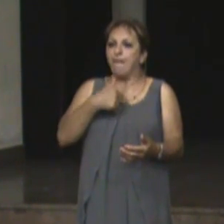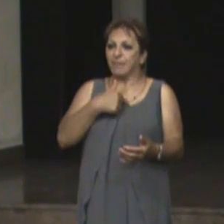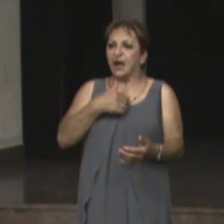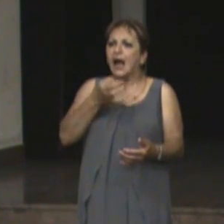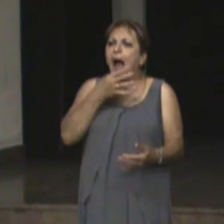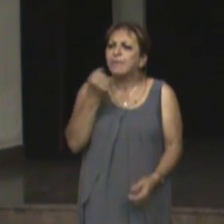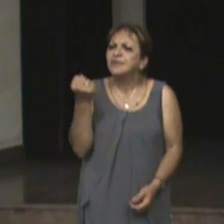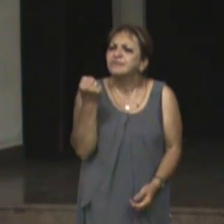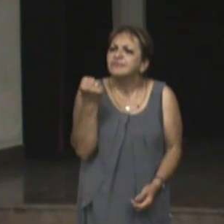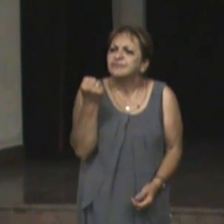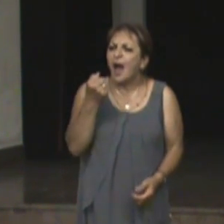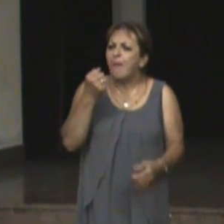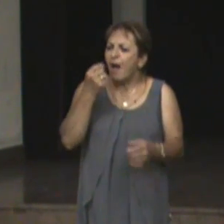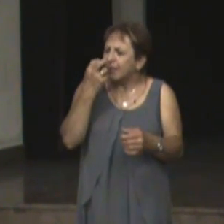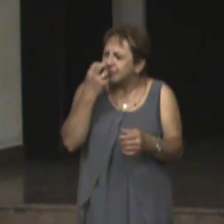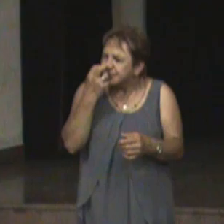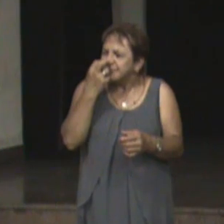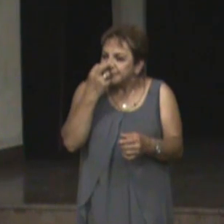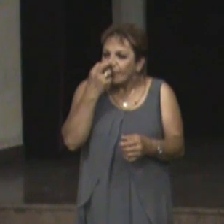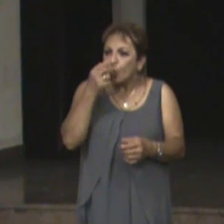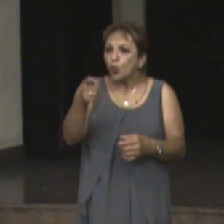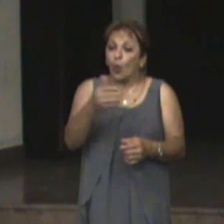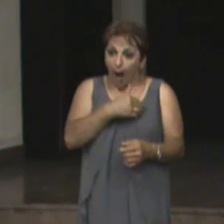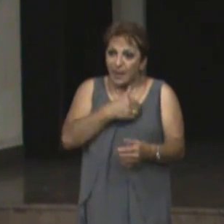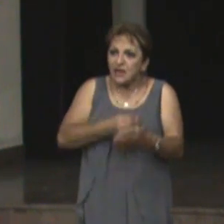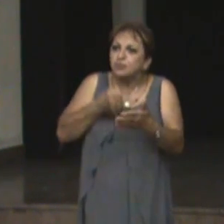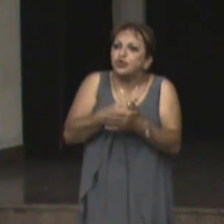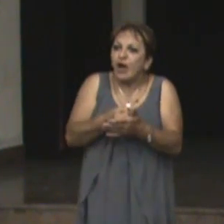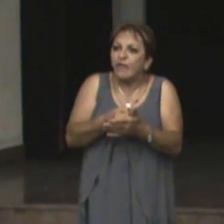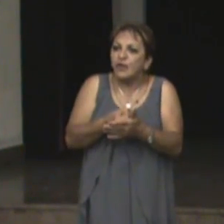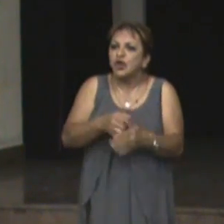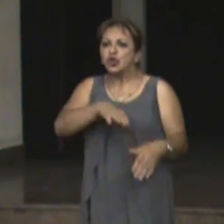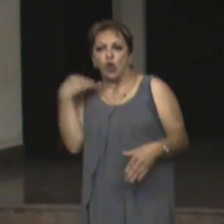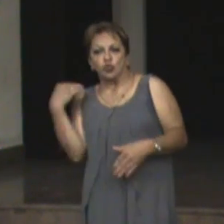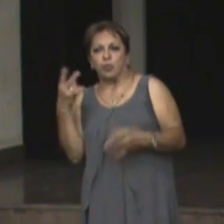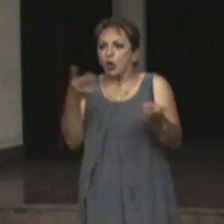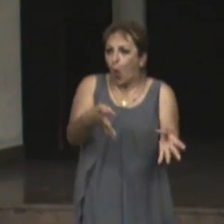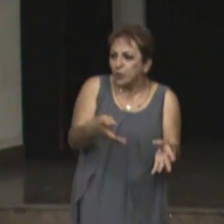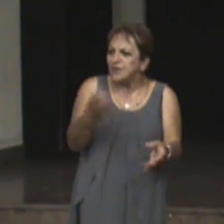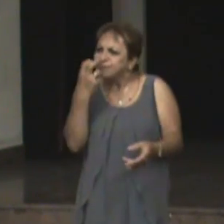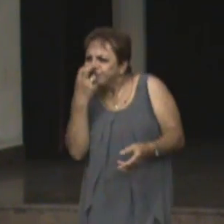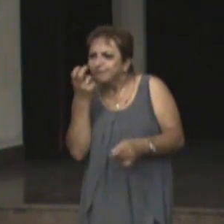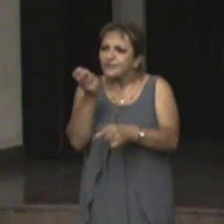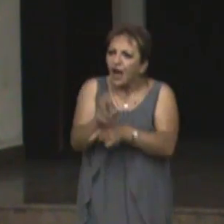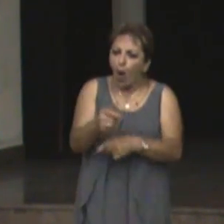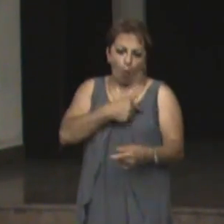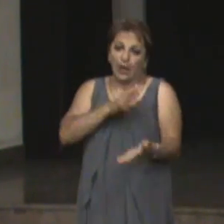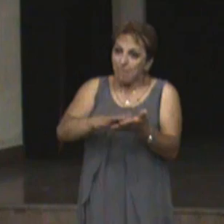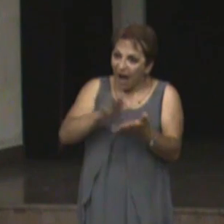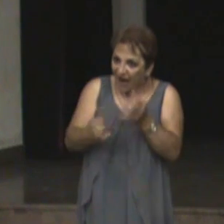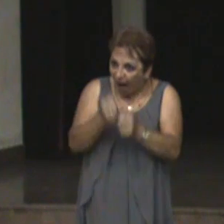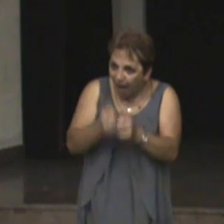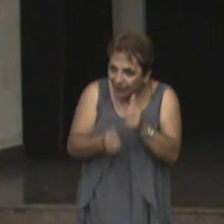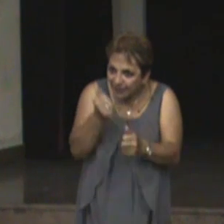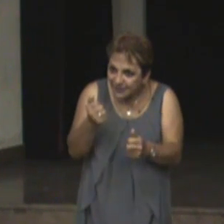է, որքանով մենք կկամենանք ձգտել կատարելության և մաքրել մեր սիրտը ամեն